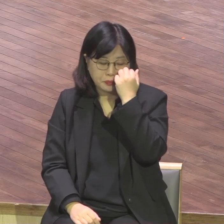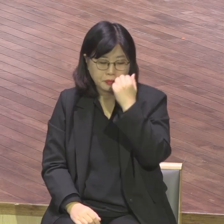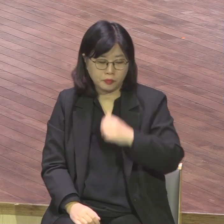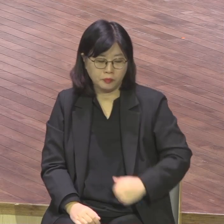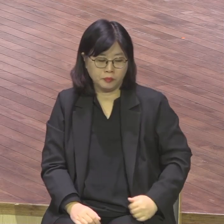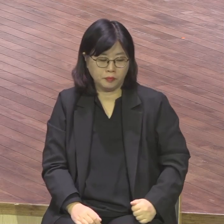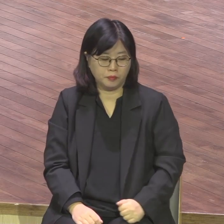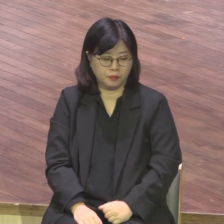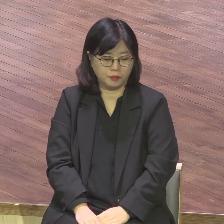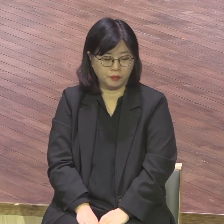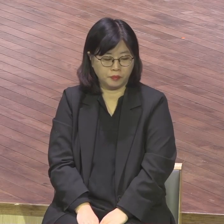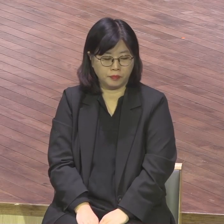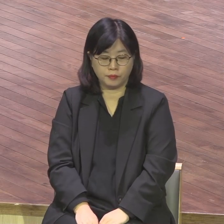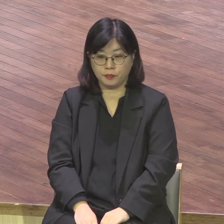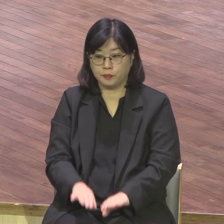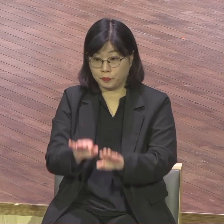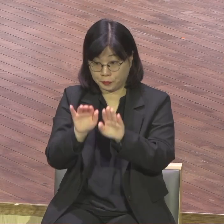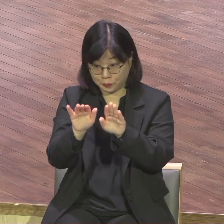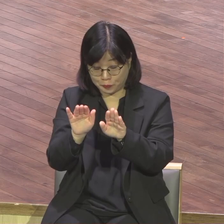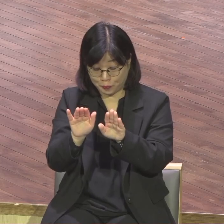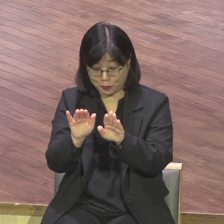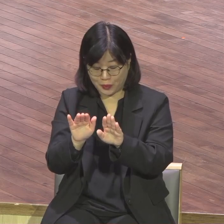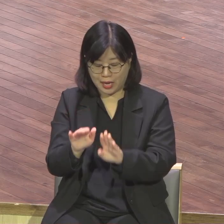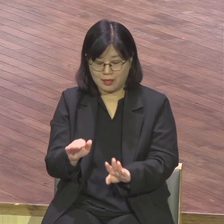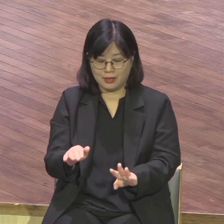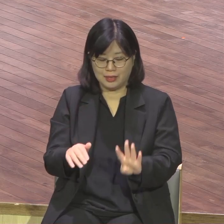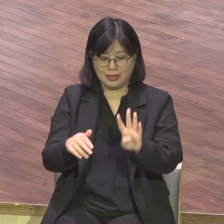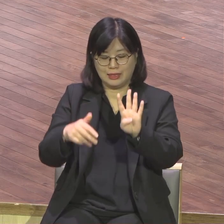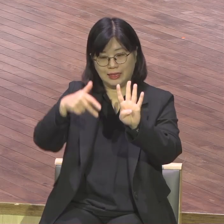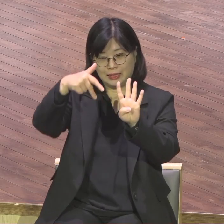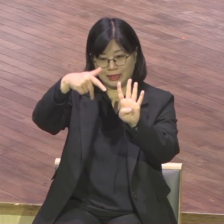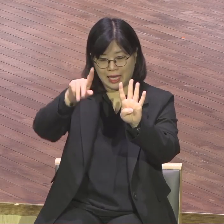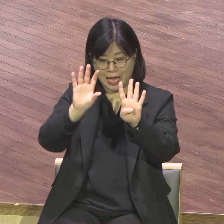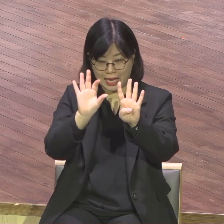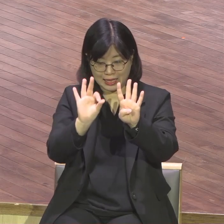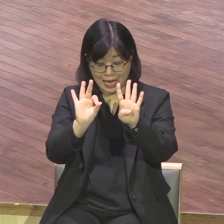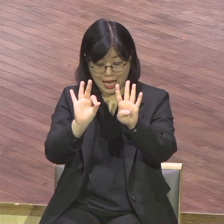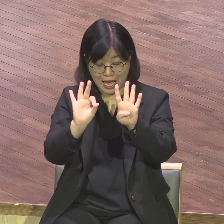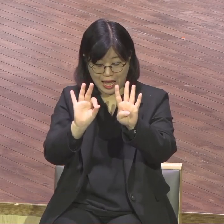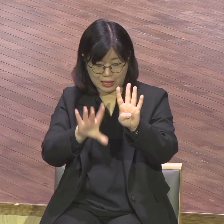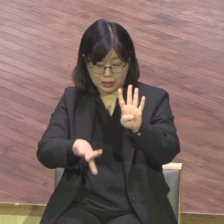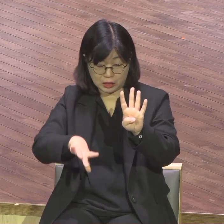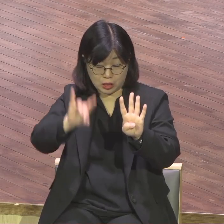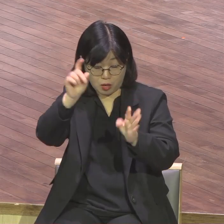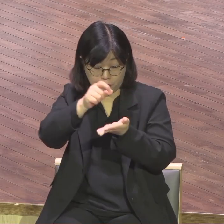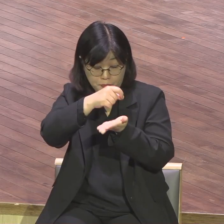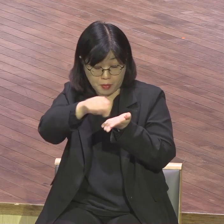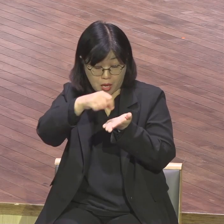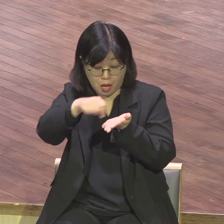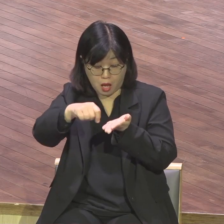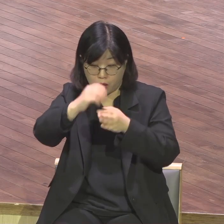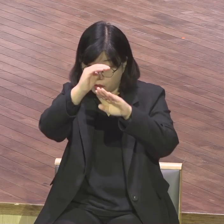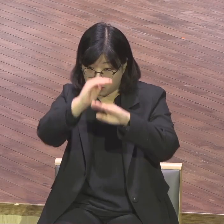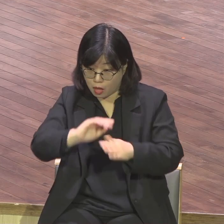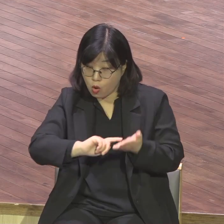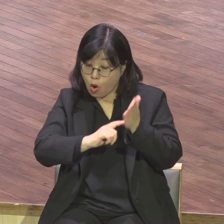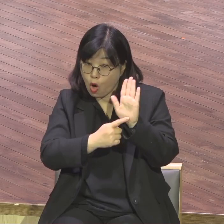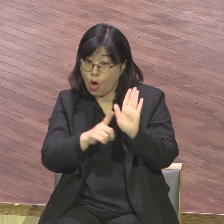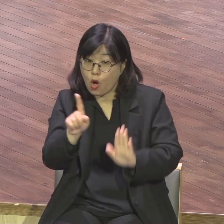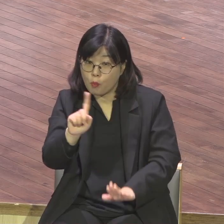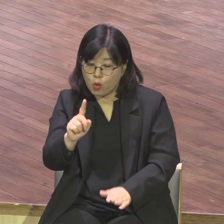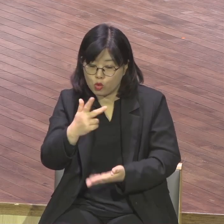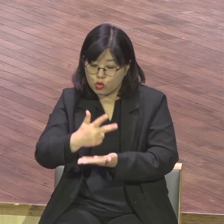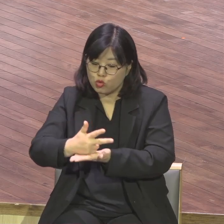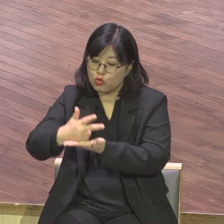주 안에서 크게 서는 삶에 대해서 언급한데 그러면서 빌립보서 전체 주제를 알 수